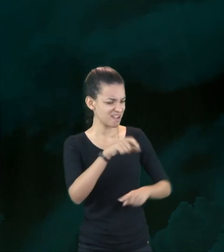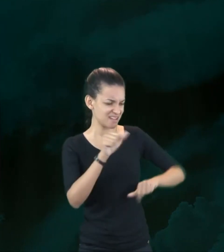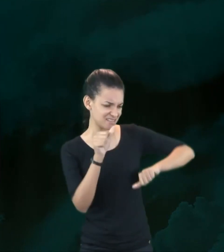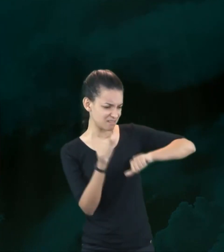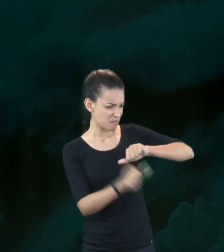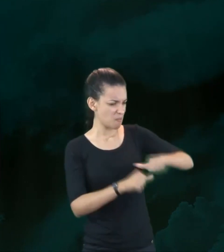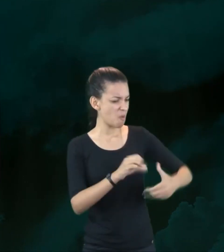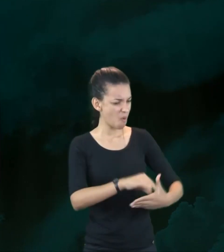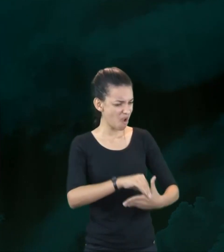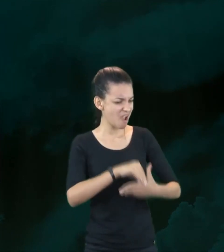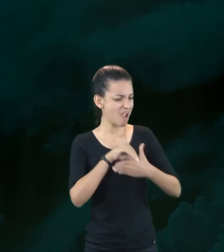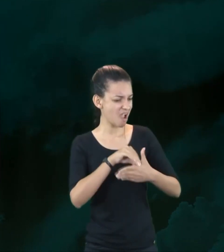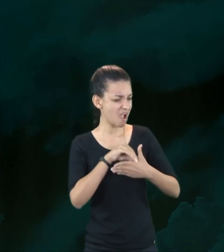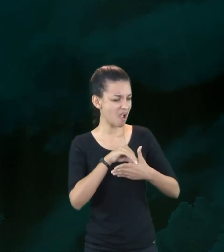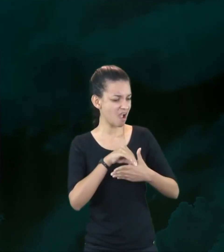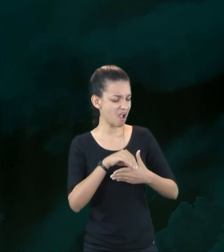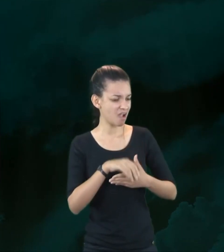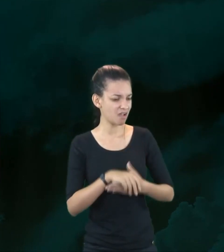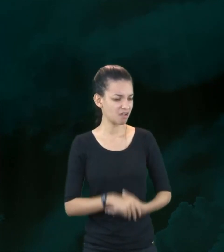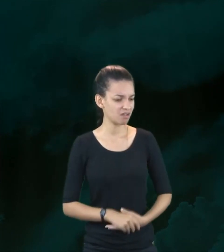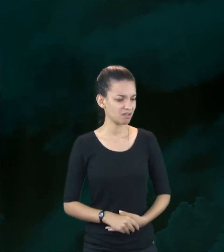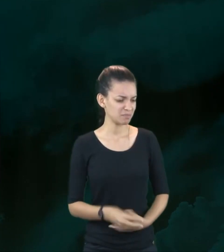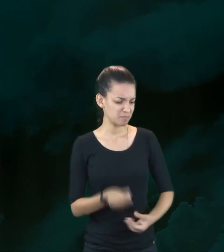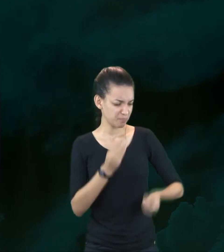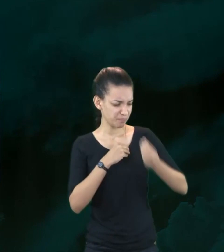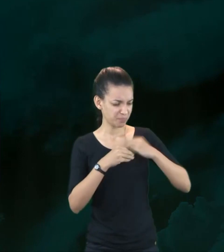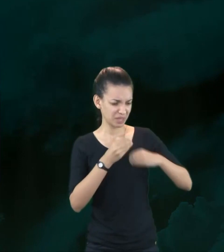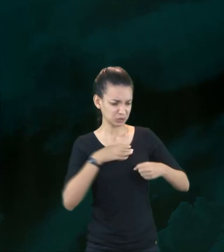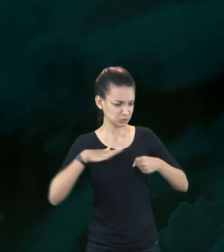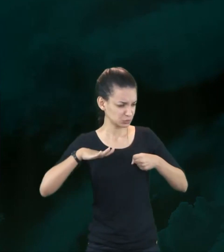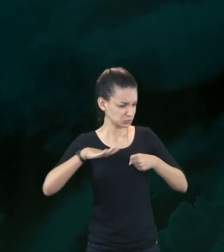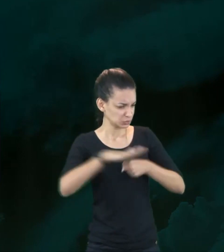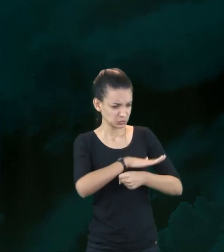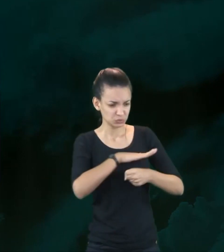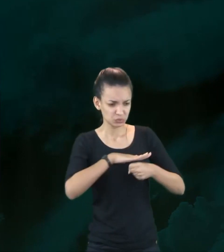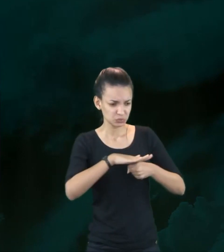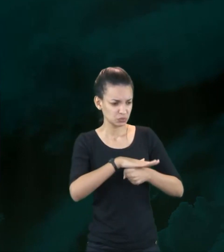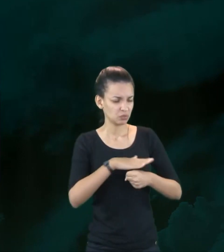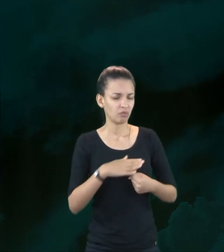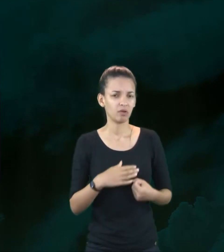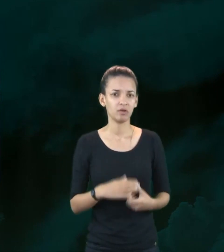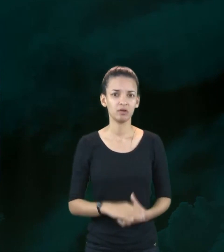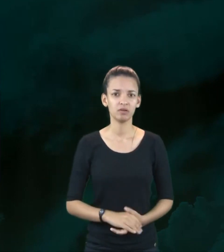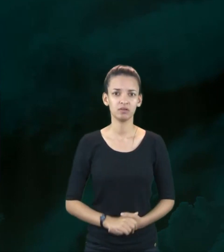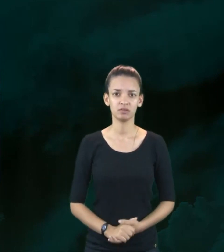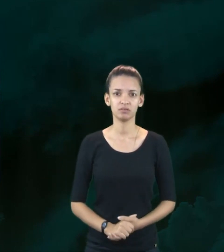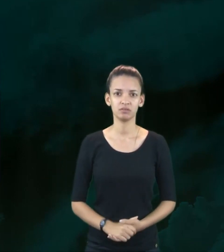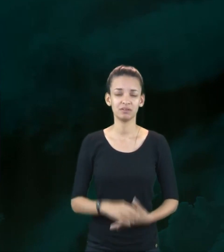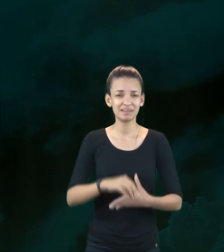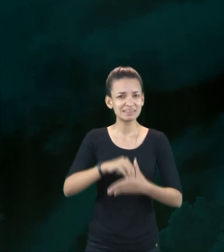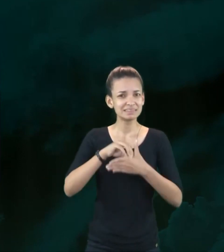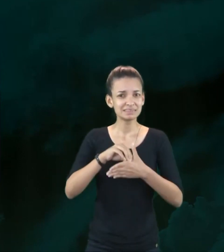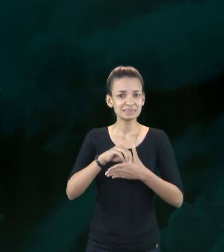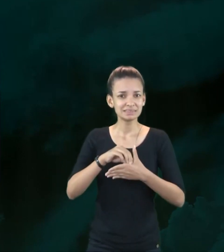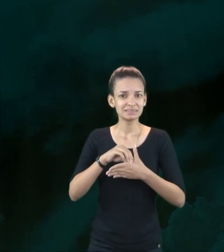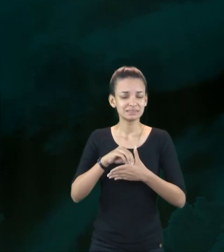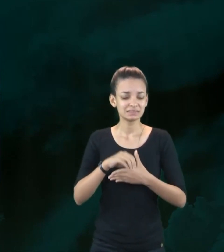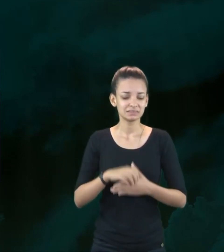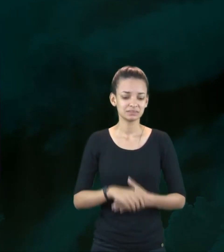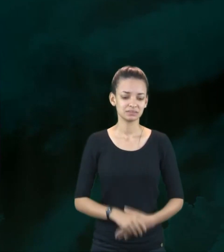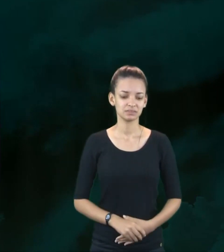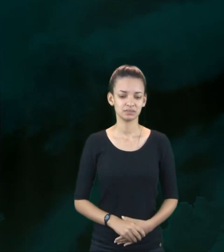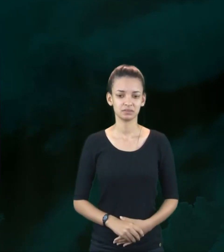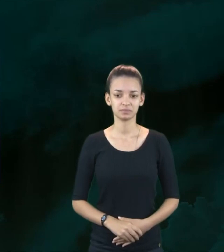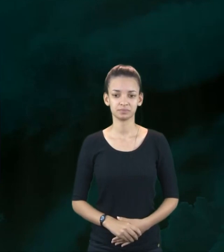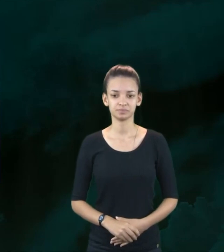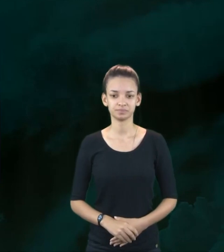né? Essa mistura aqui se tornou uma coisa muito bruta, muito carnalidade pura. E veja,